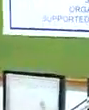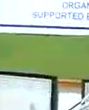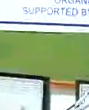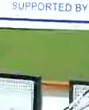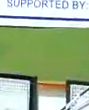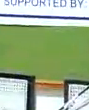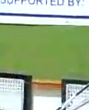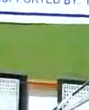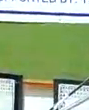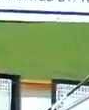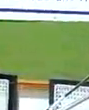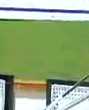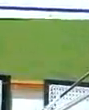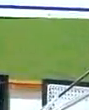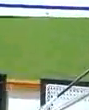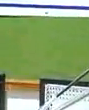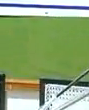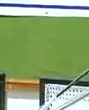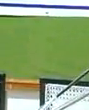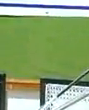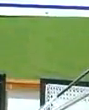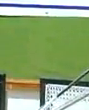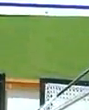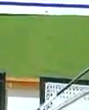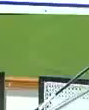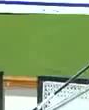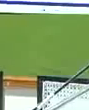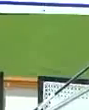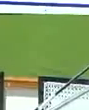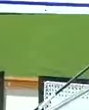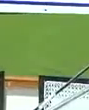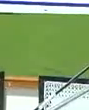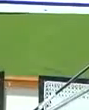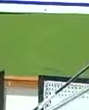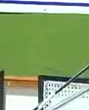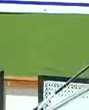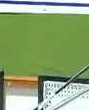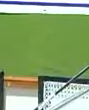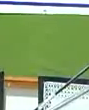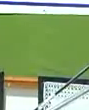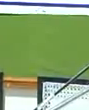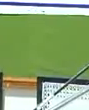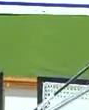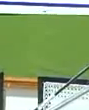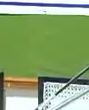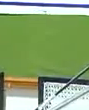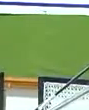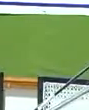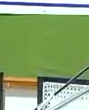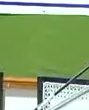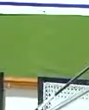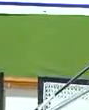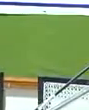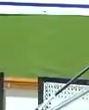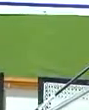not today. आज की तारीख में नहीं कह सकते हैं. आज की तारीख में मुश्किल है कहना. It is true that आपके पास कोई सी भी